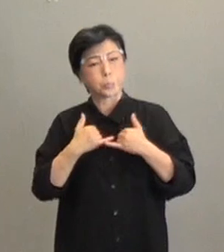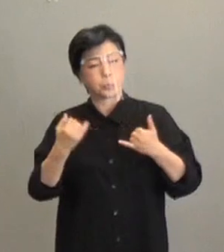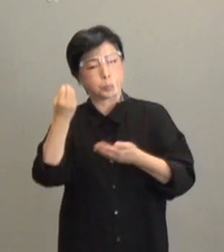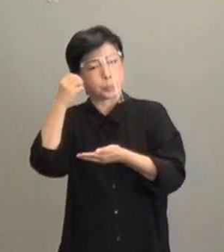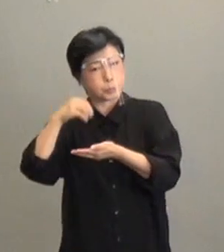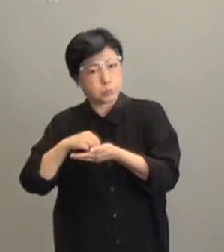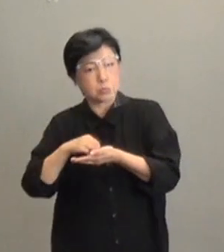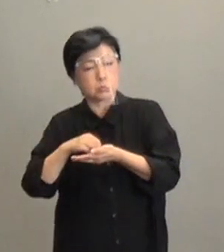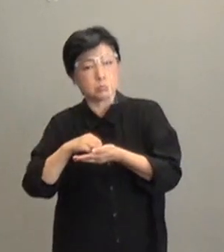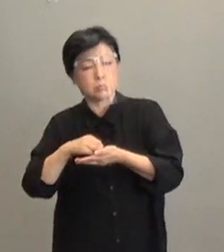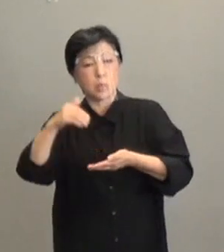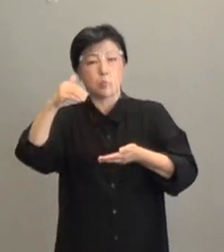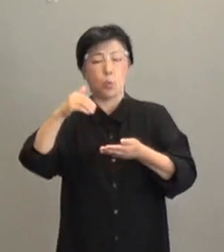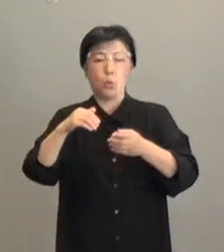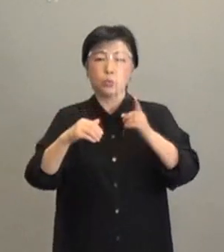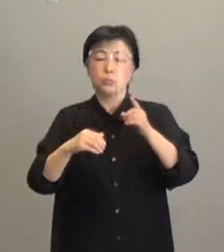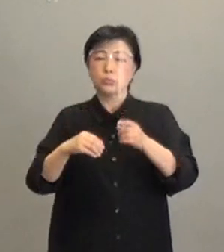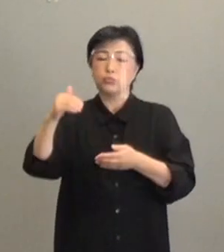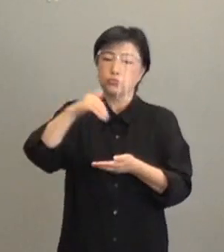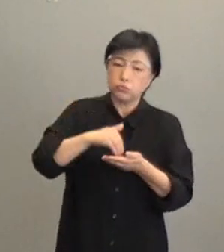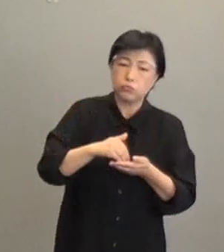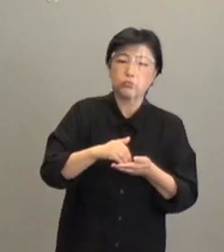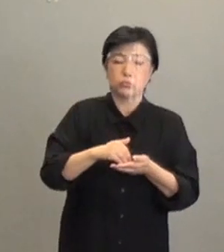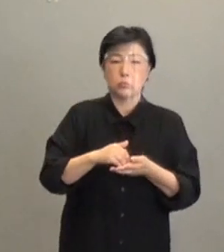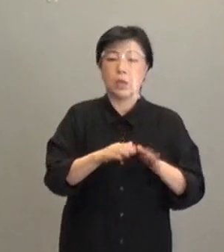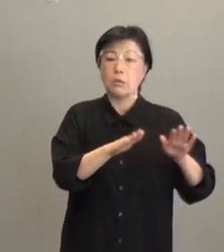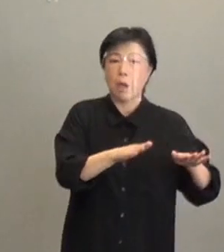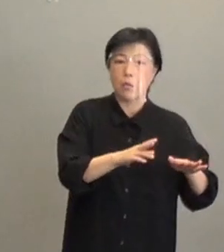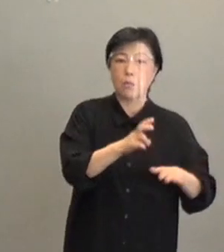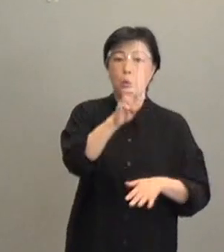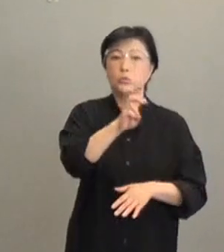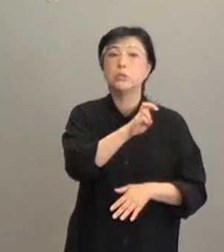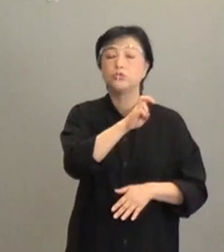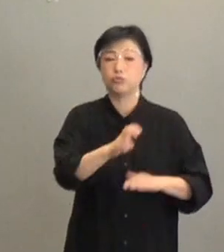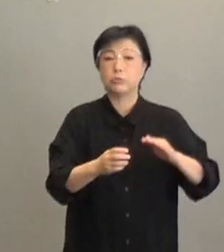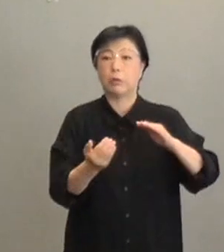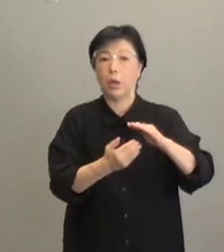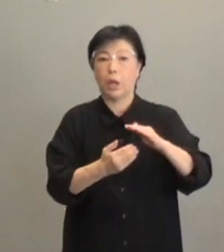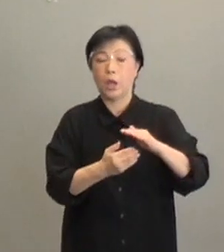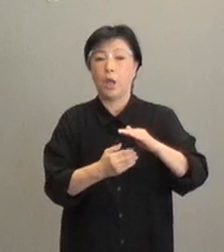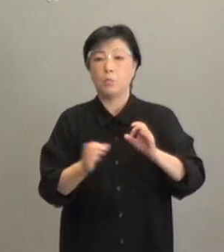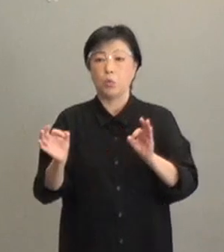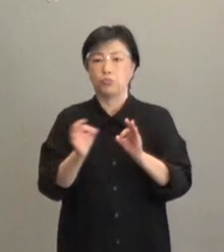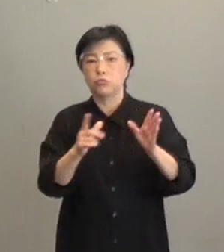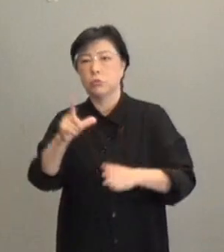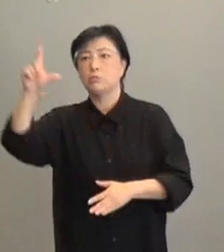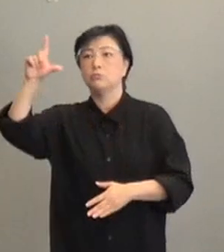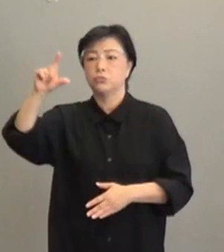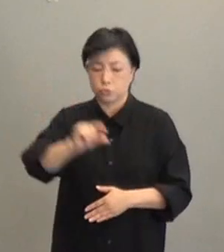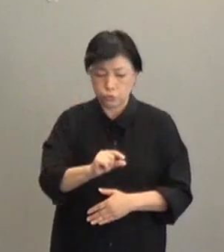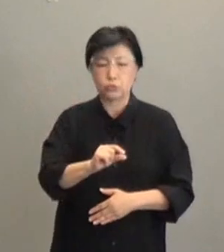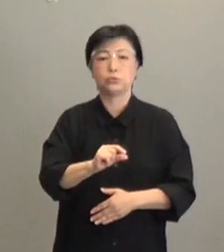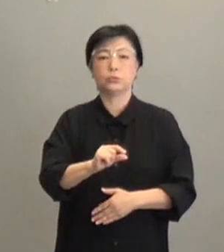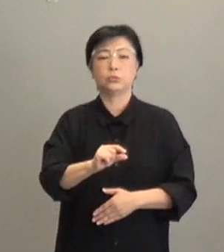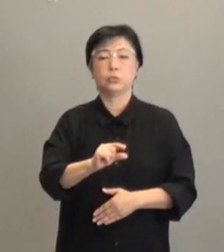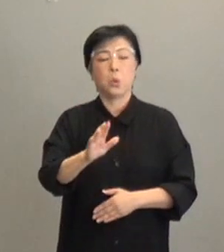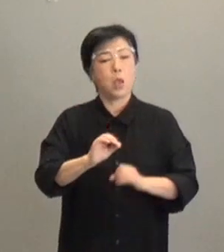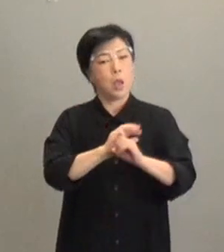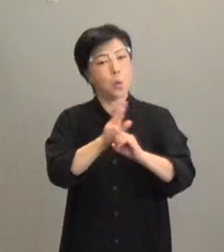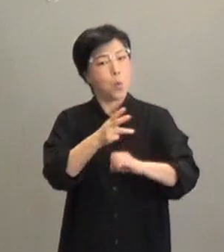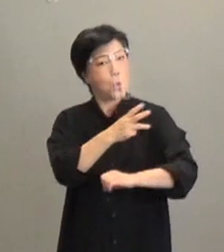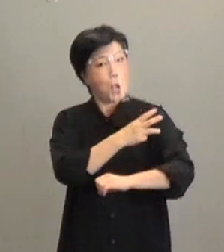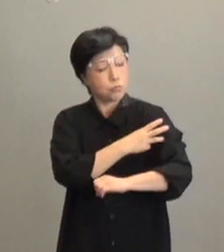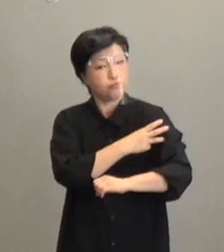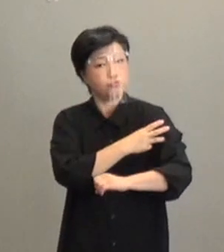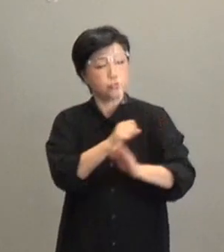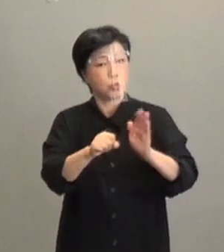になるともう2桁で、今はもう20人を切るような状況に、急激に減っていると思うんですけれども、これワクチンもあるとは思うん